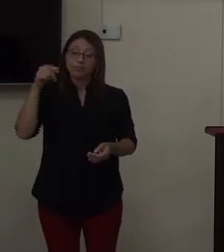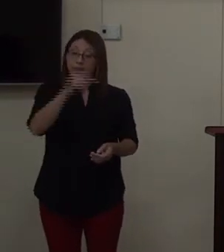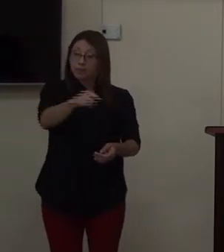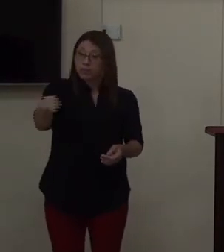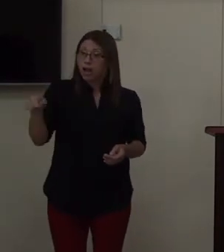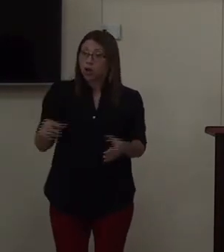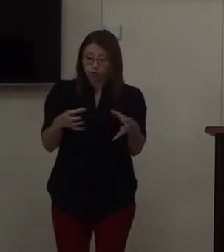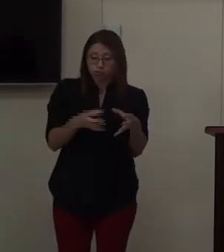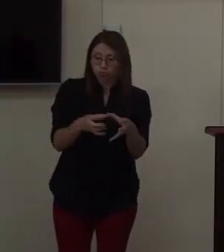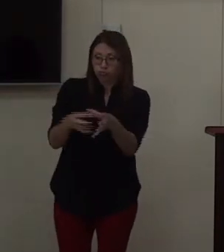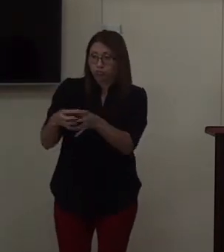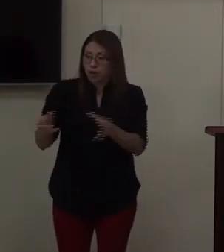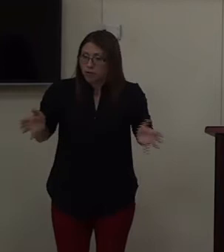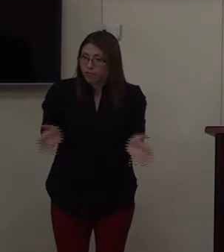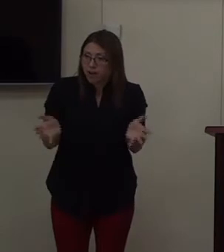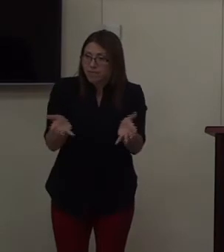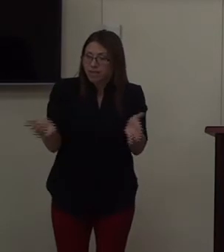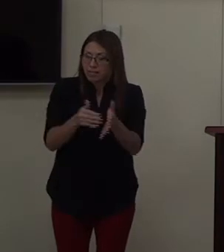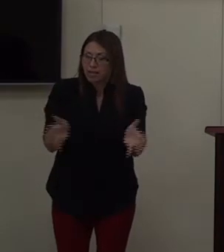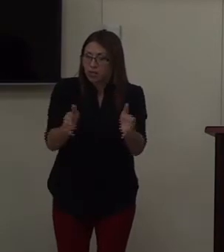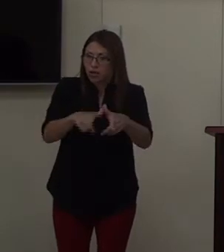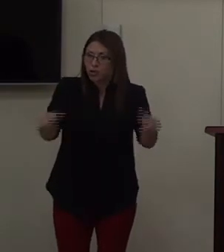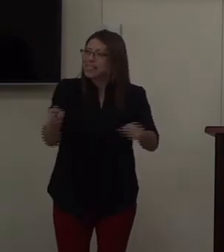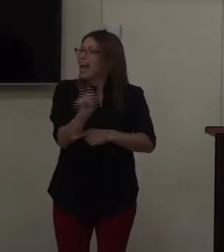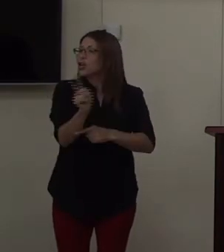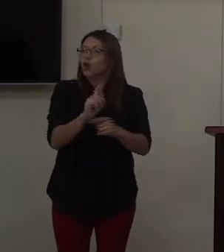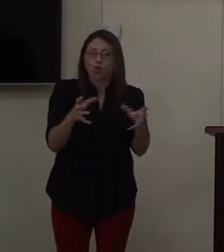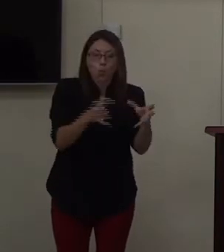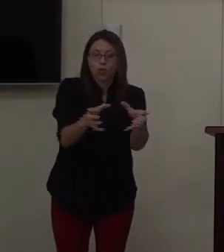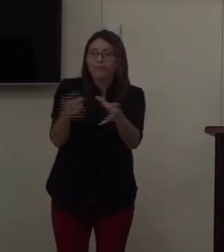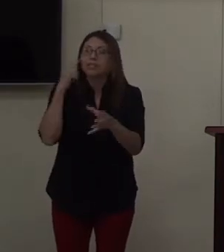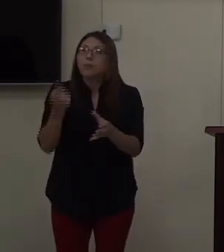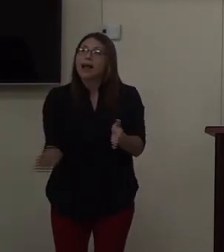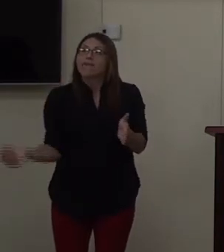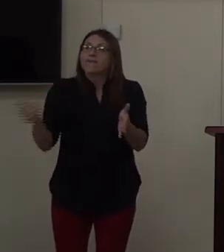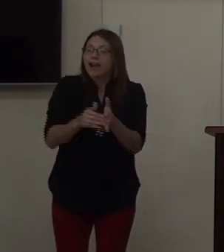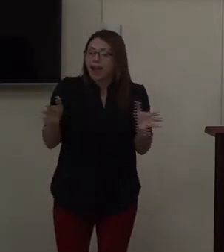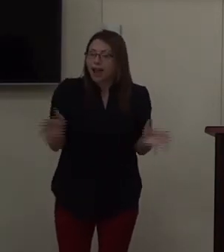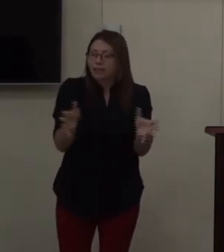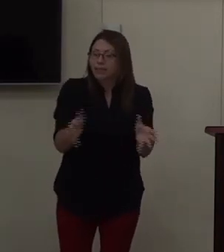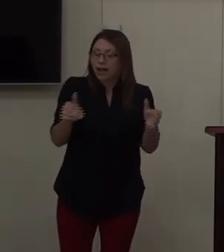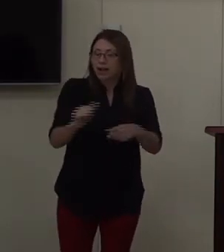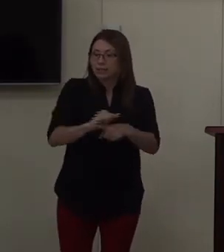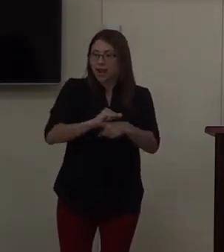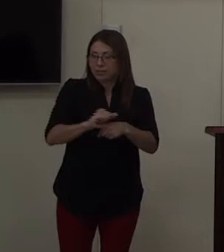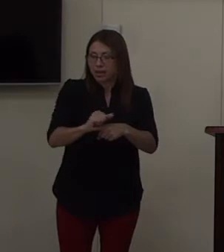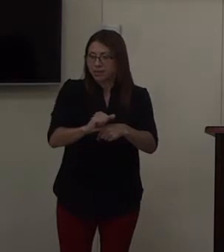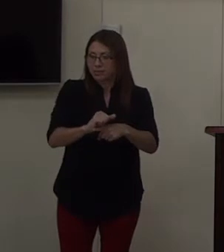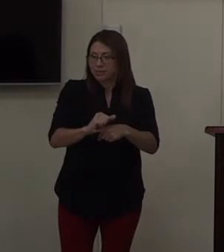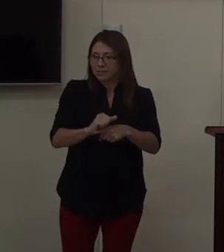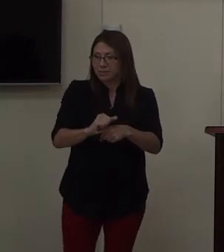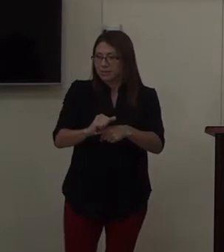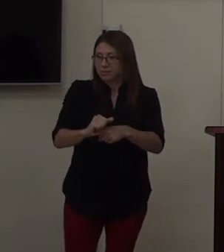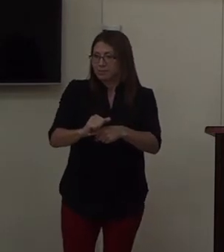de revitalización lingüística no son movimientos para reactivar las prácticas, ¿verdad?